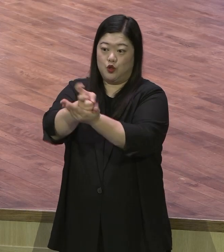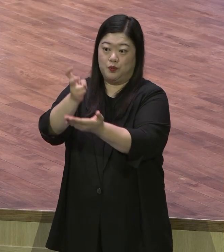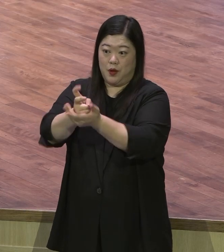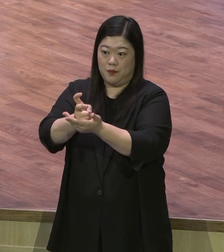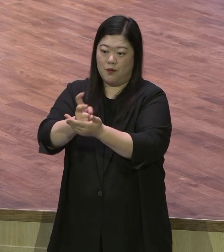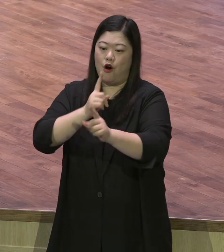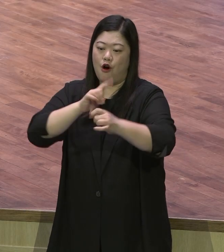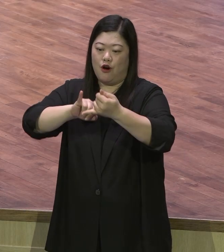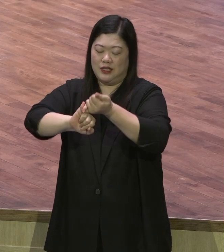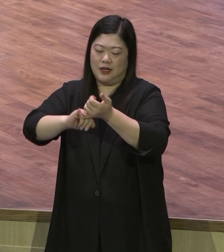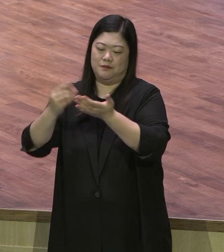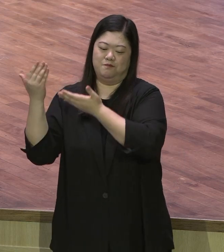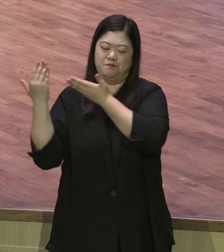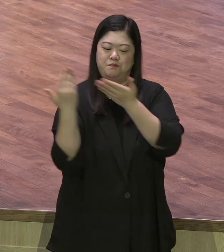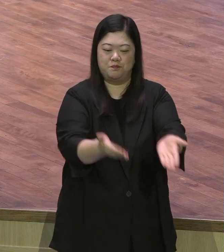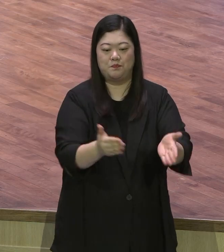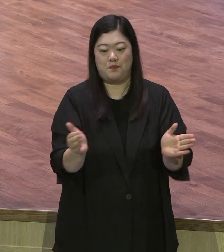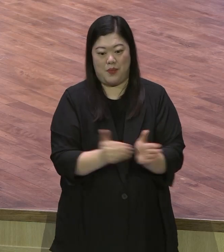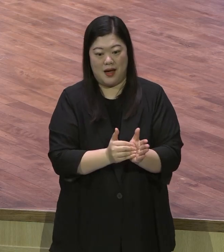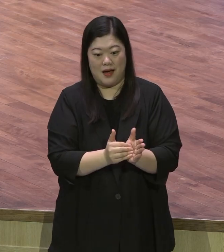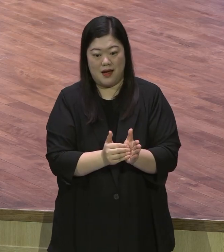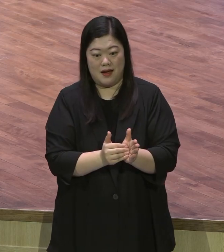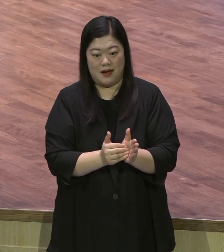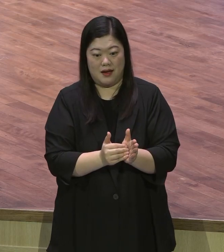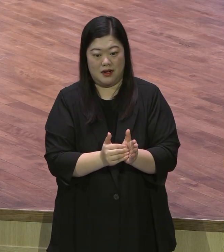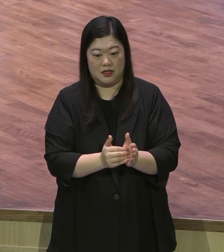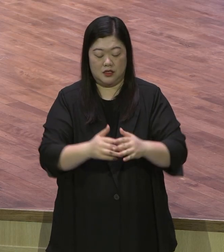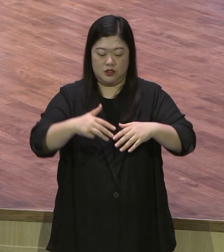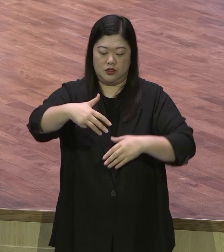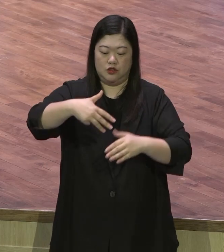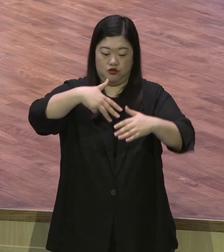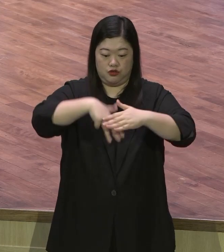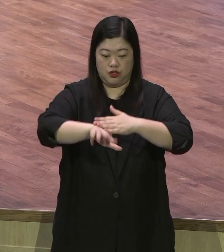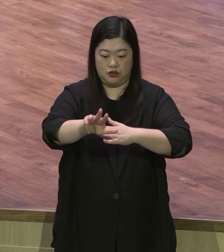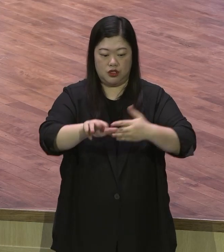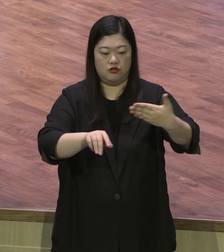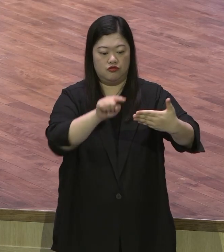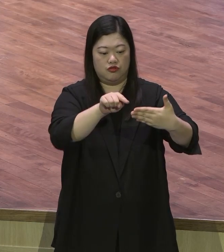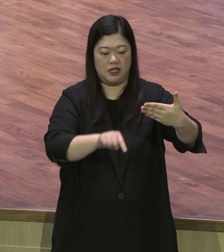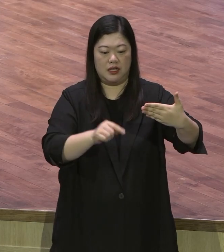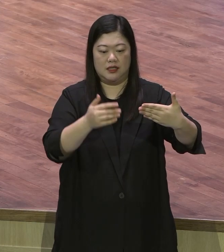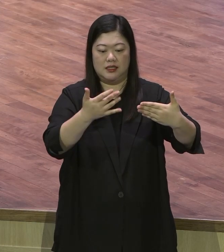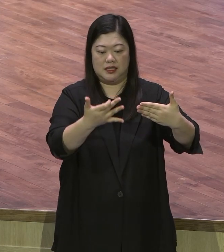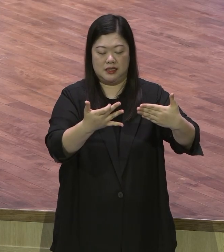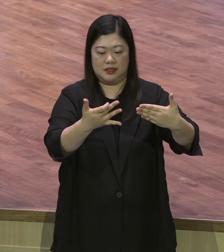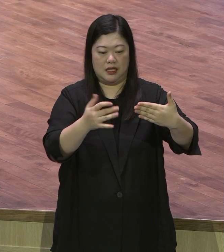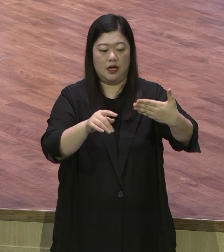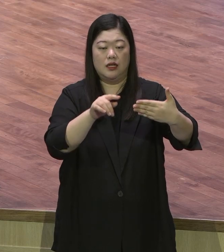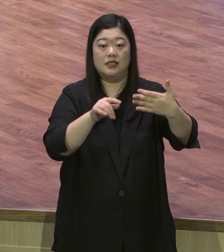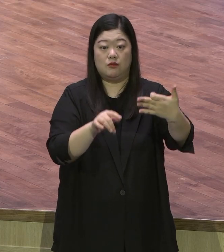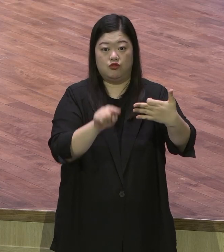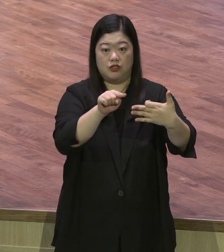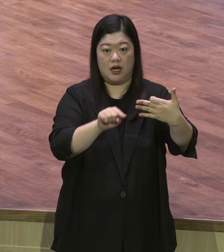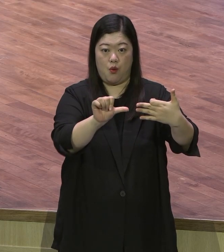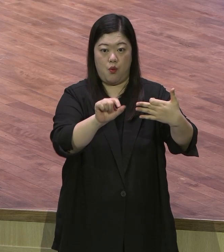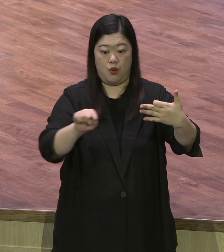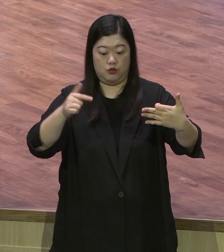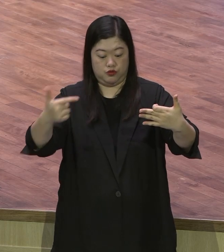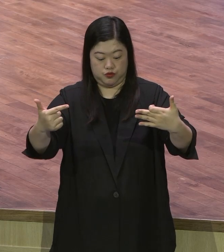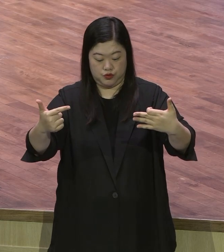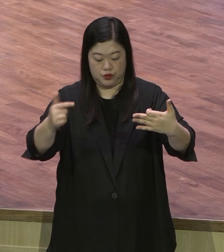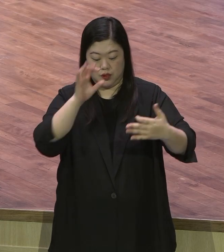놀라운 언약적 축복을 이스라엘에게 주셨습니다. 출애굽기 19장 5절 6절 보면 이 사실이 나와 있습니다.